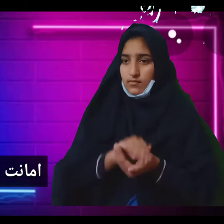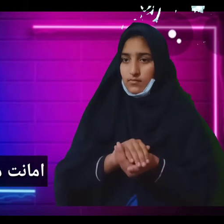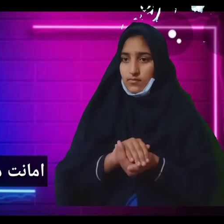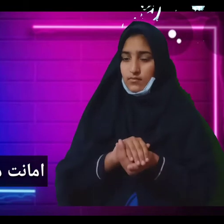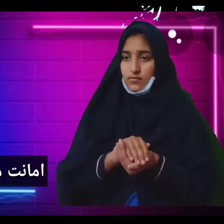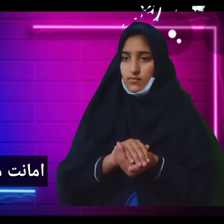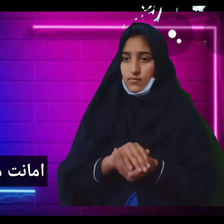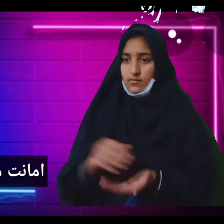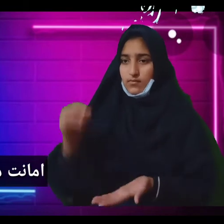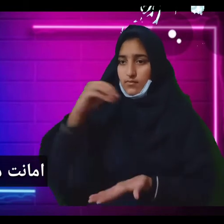अमानत में